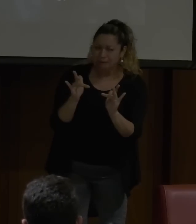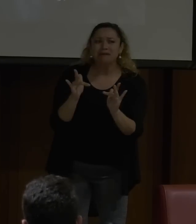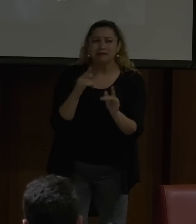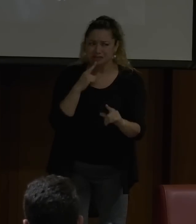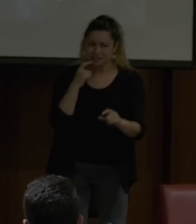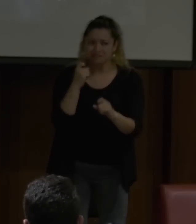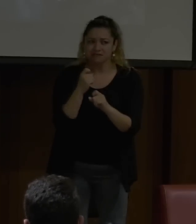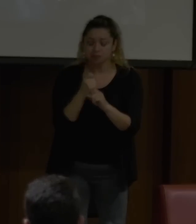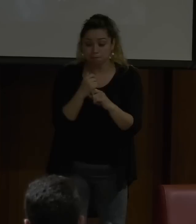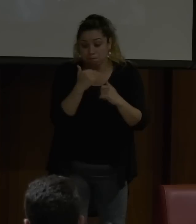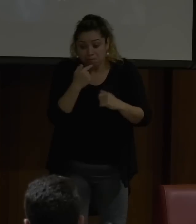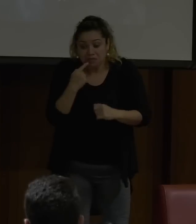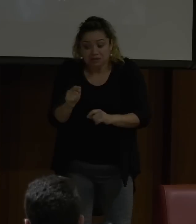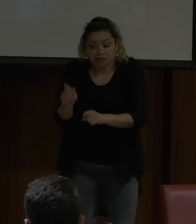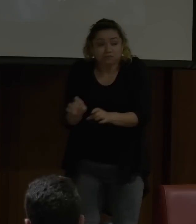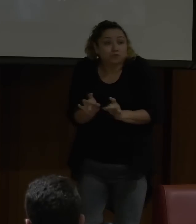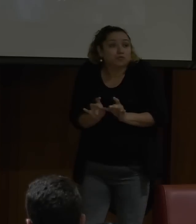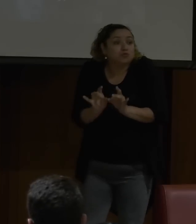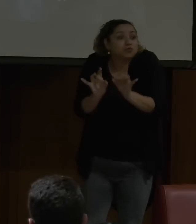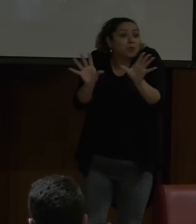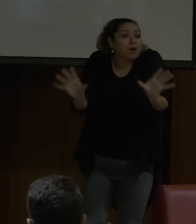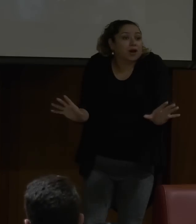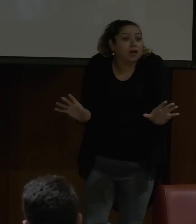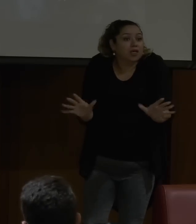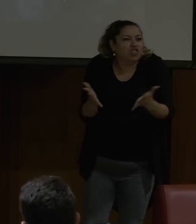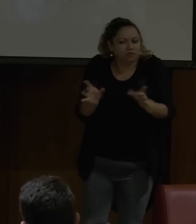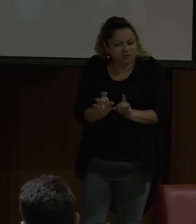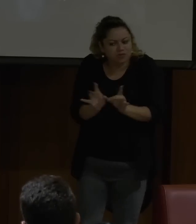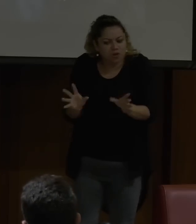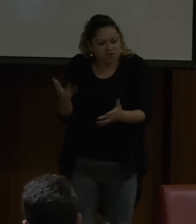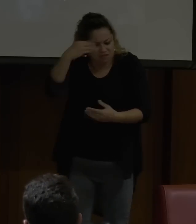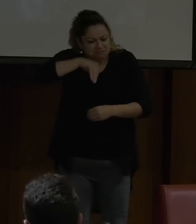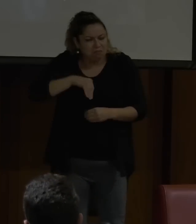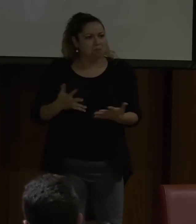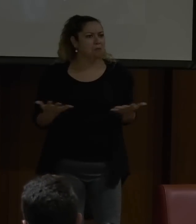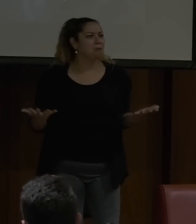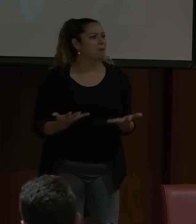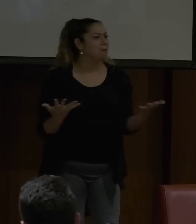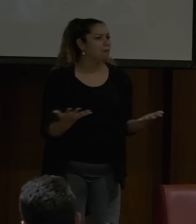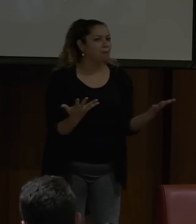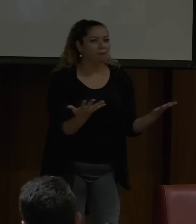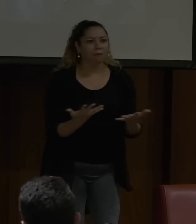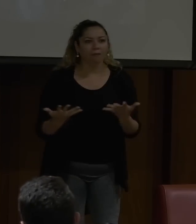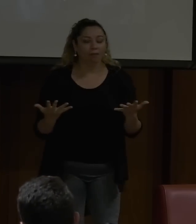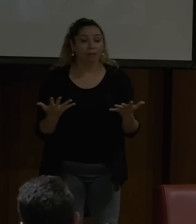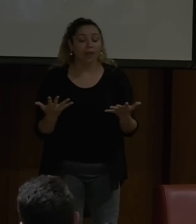que el hombre la suerte no sabe dónde la tiene, y aquel que menos se